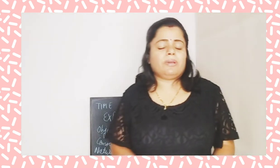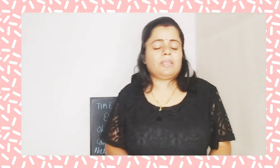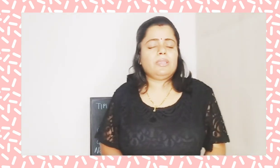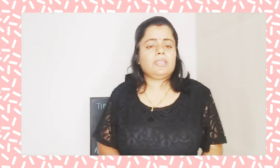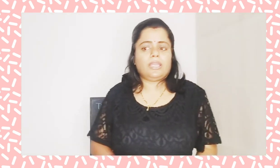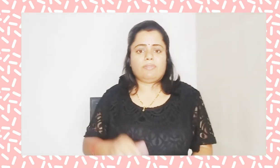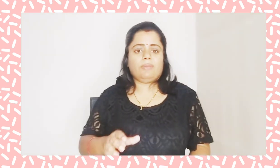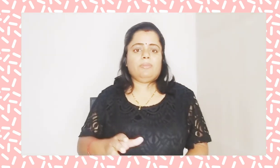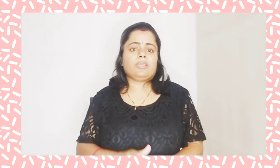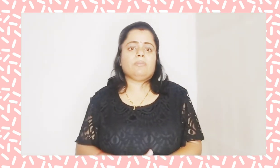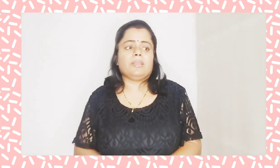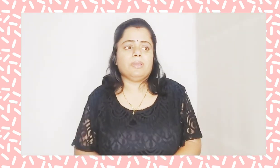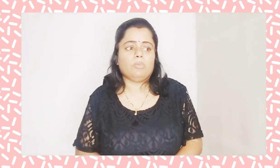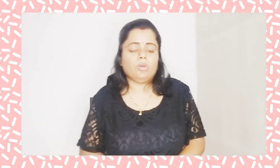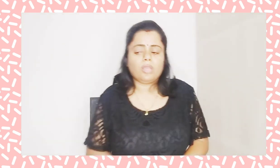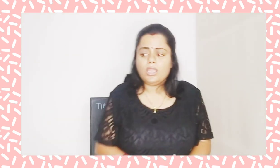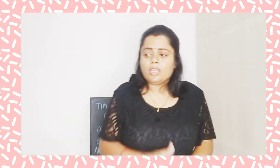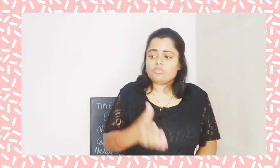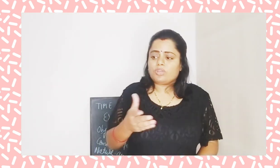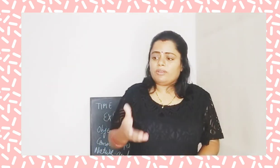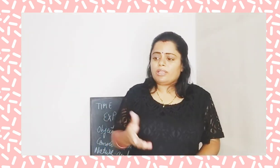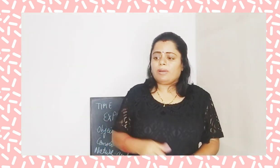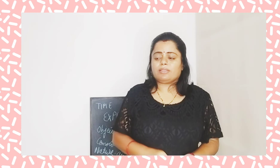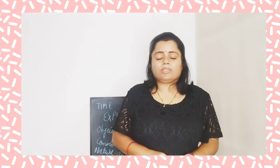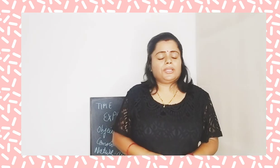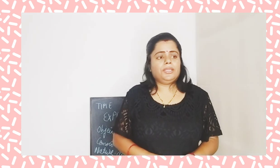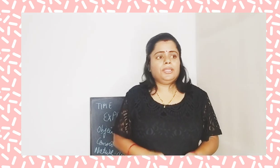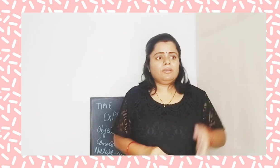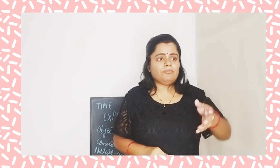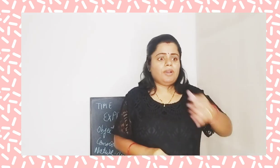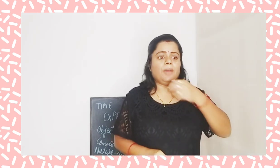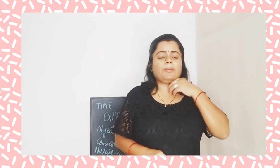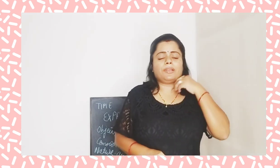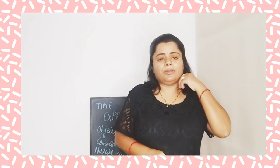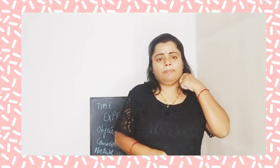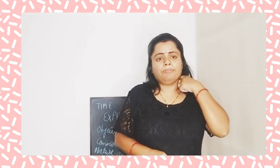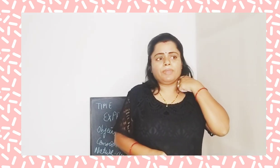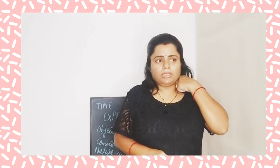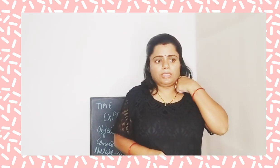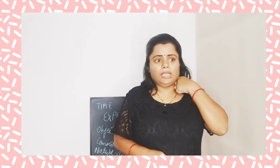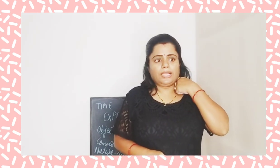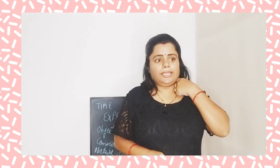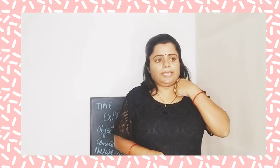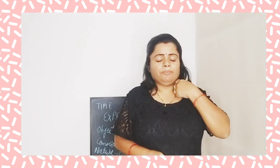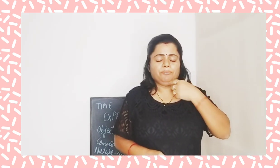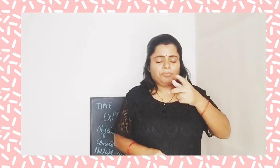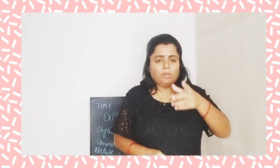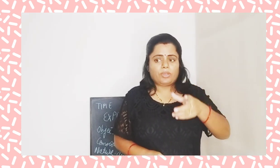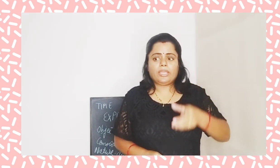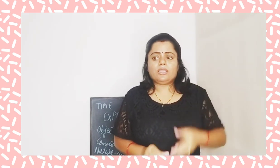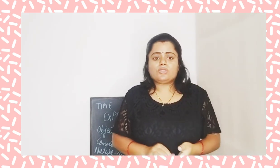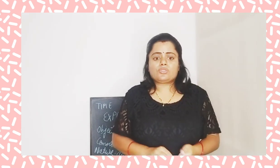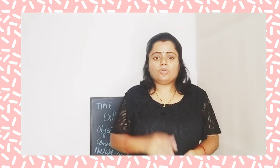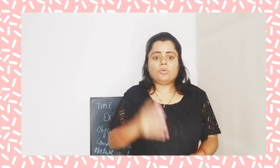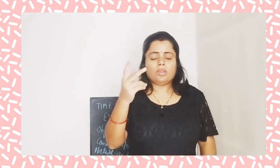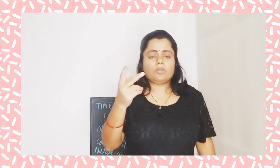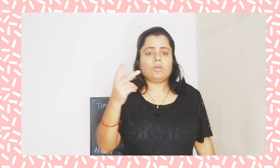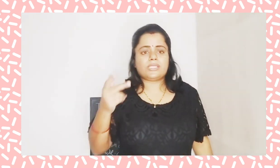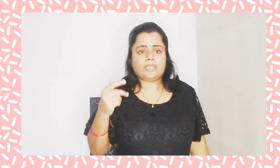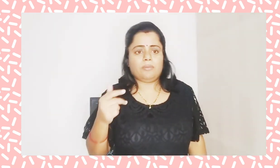में या environment के बारे में हम लोग generally बात कर रहे हैं, वहाँ पर हम the लगाएंगे, ओके? सो कौन कौन से हमने